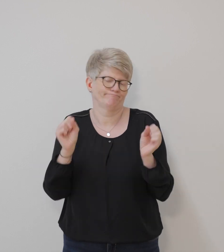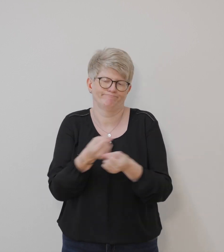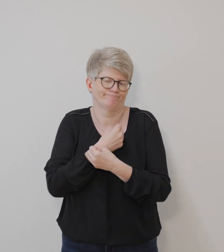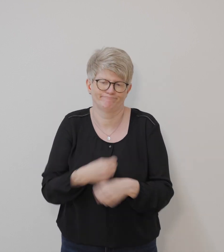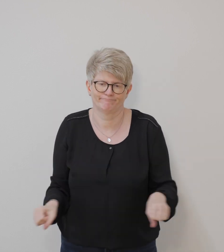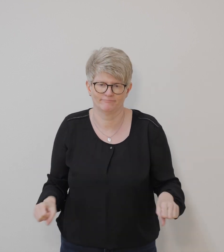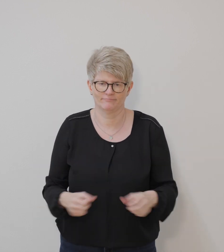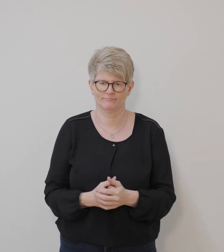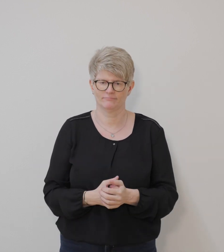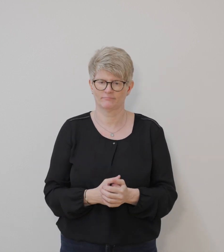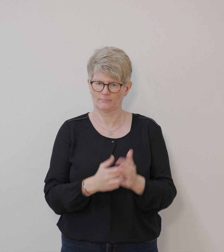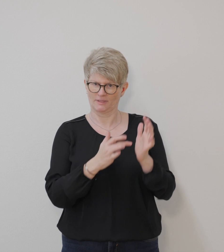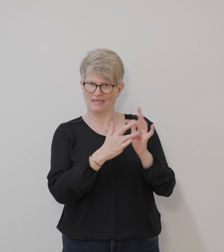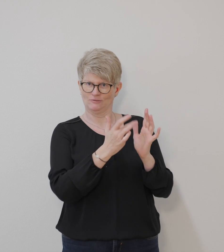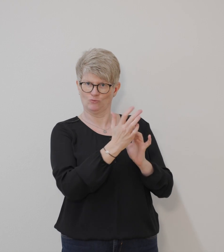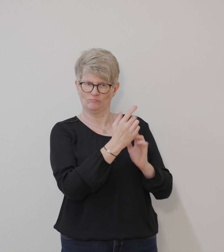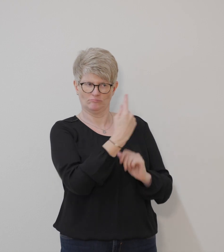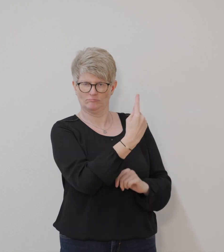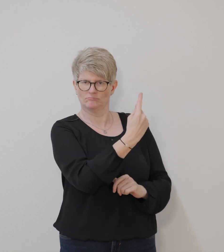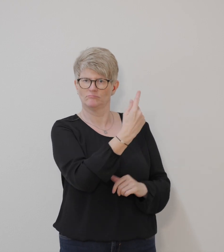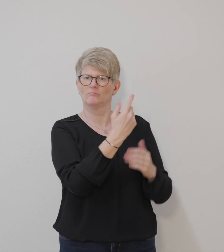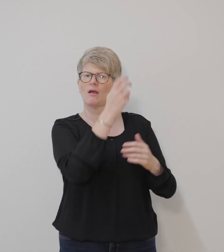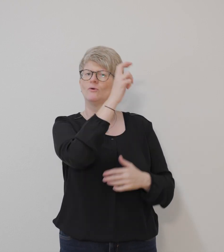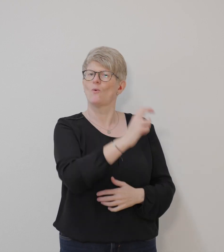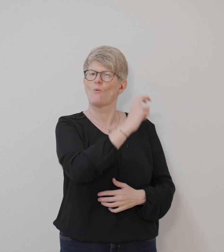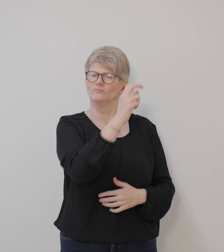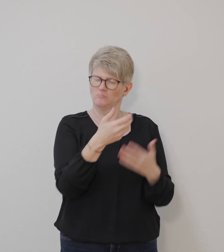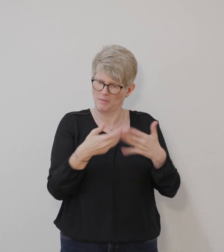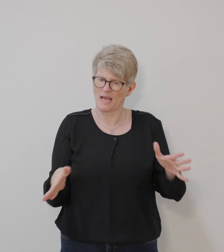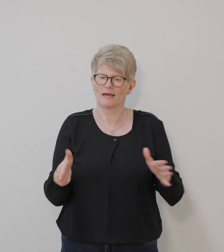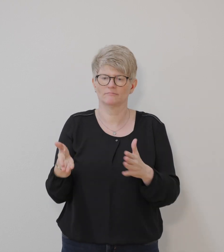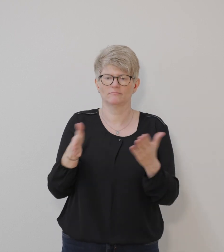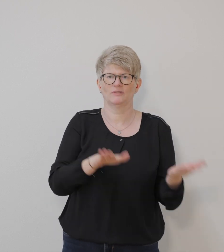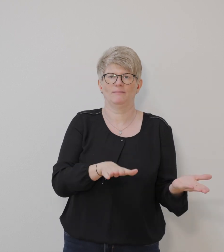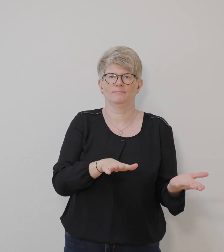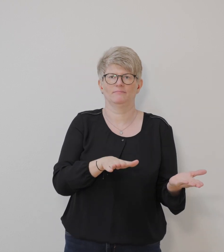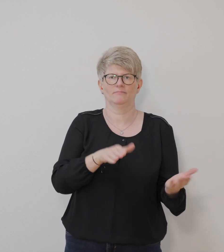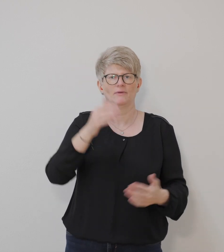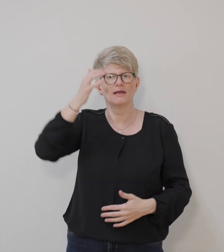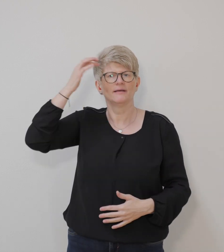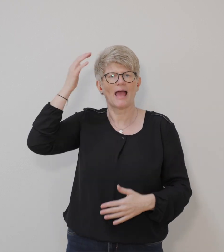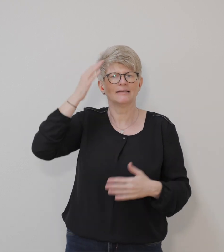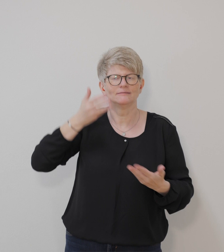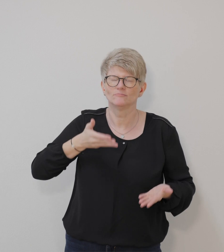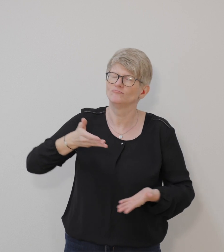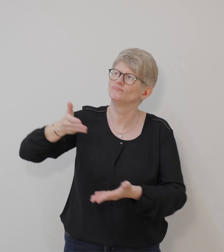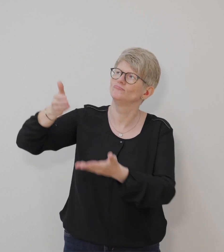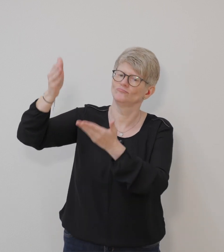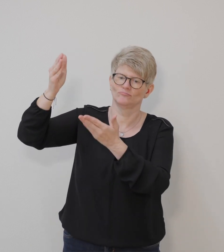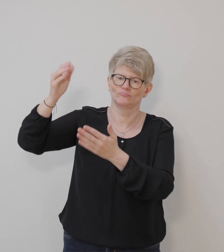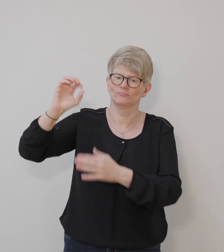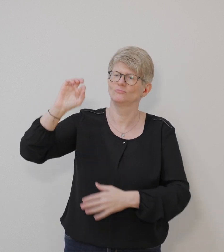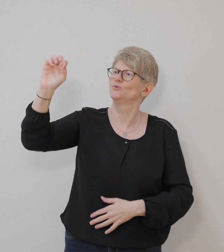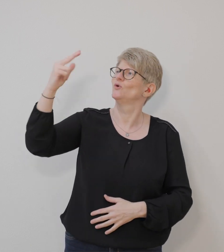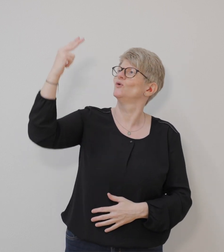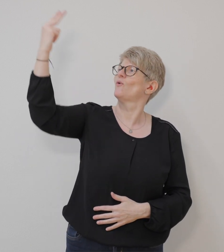momentanen Situation wichtig. Von Jesus heißt es, dass er den Geist übergab. Loslassen